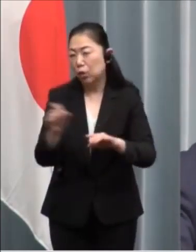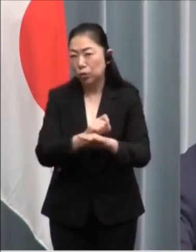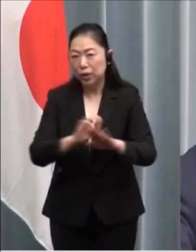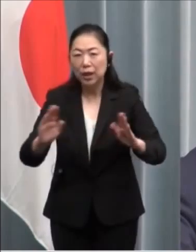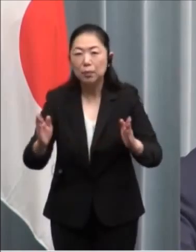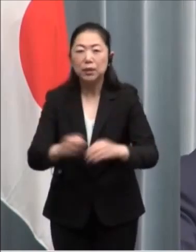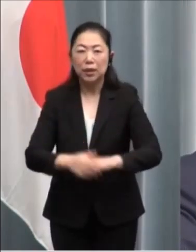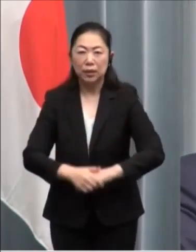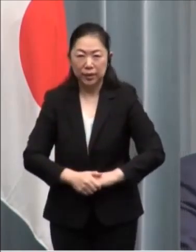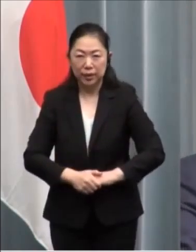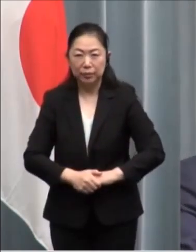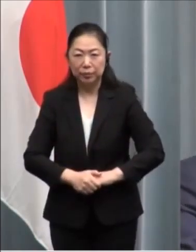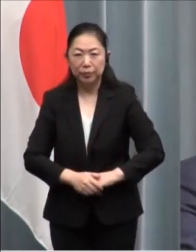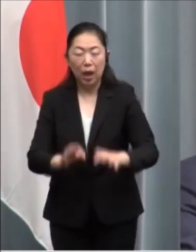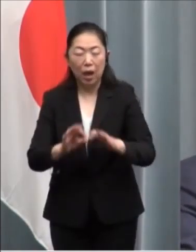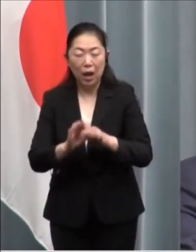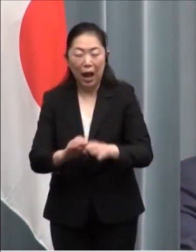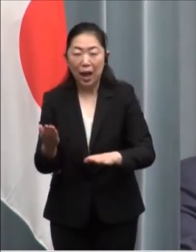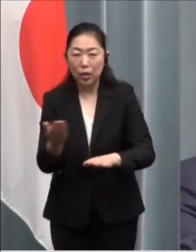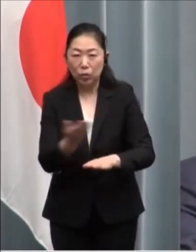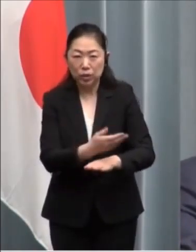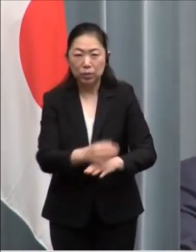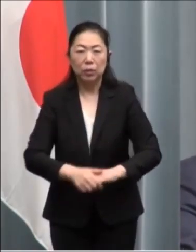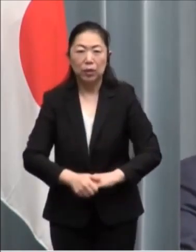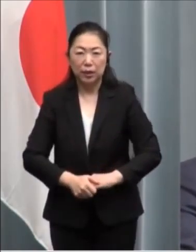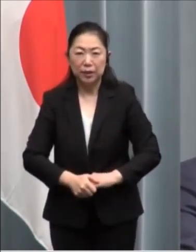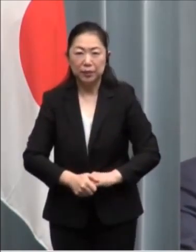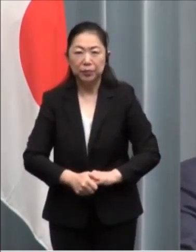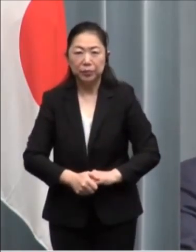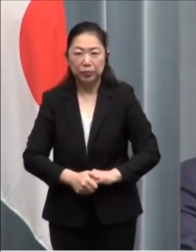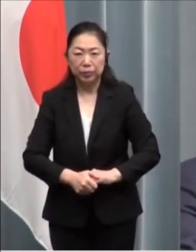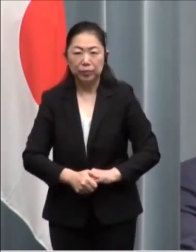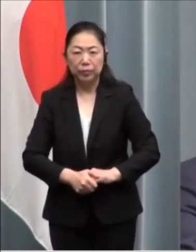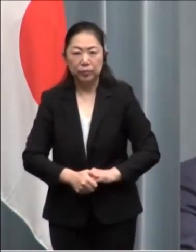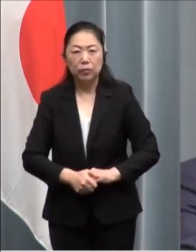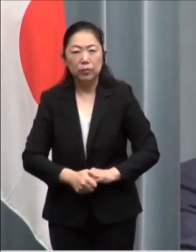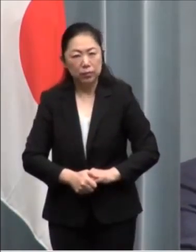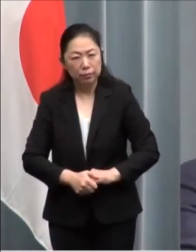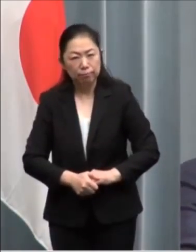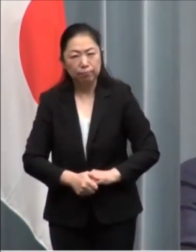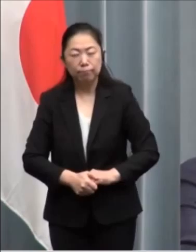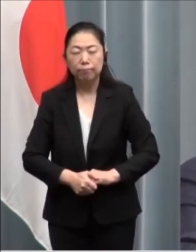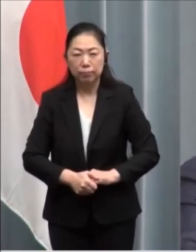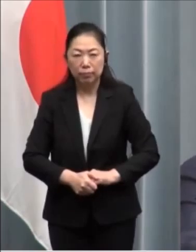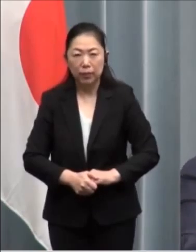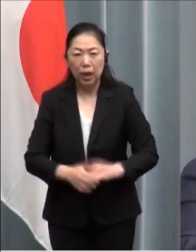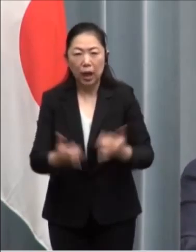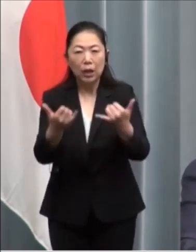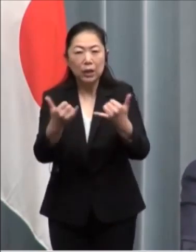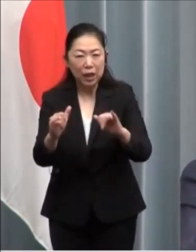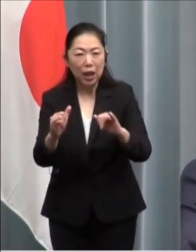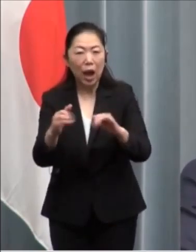はい、 関連で日経新聞の記事です。その慎重論が根付いてこの世論の中でです